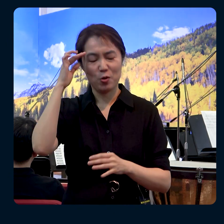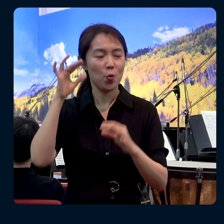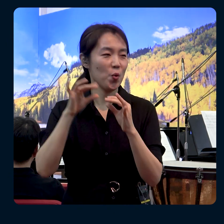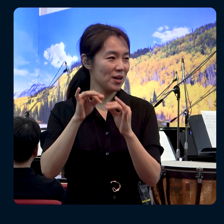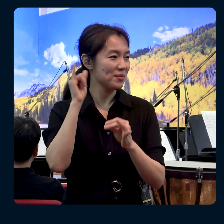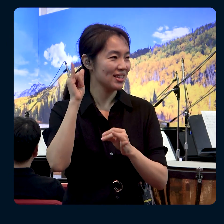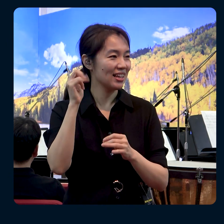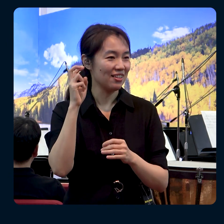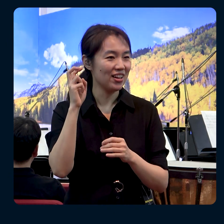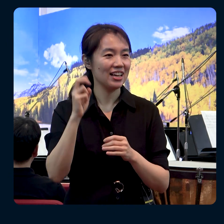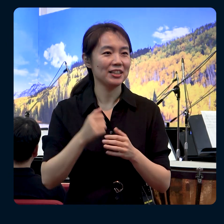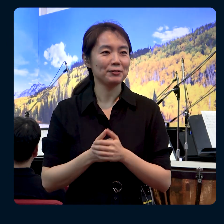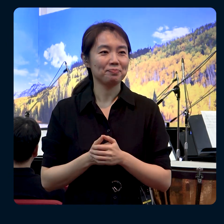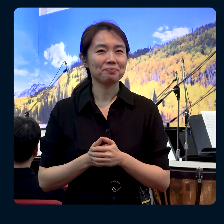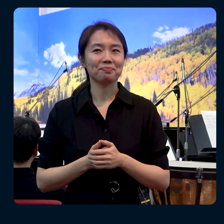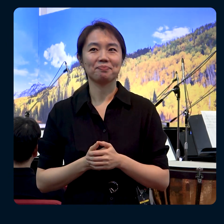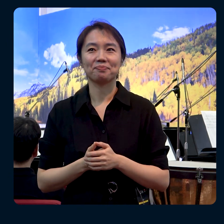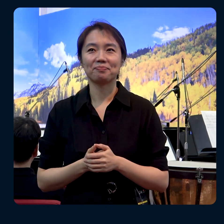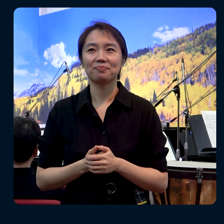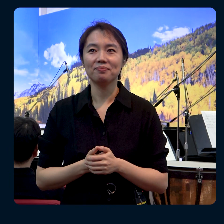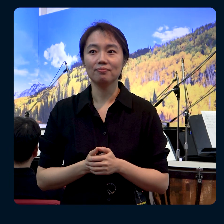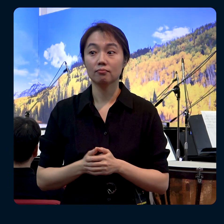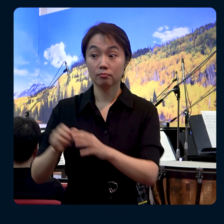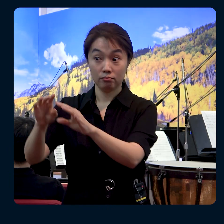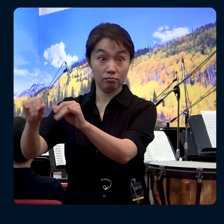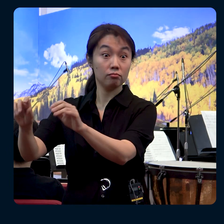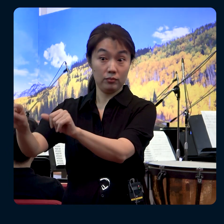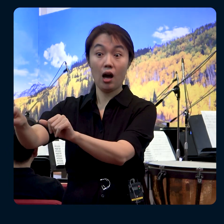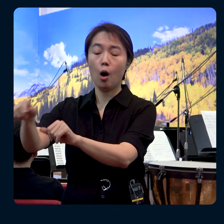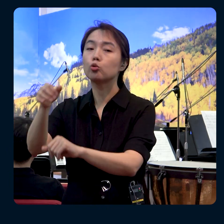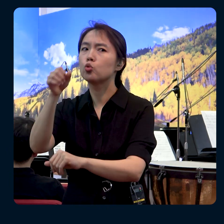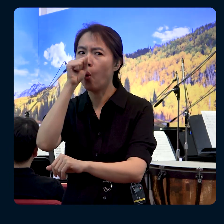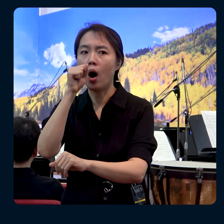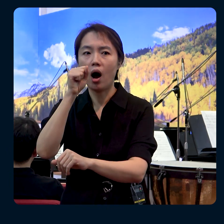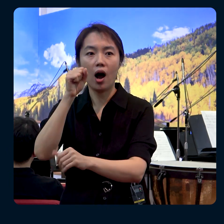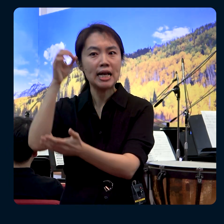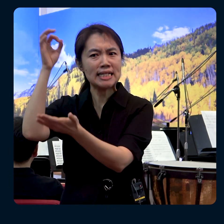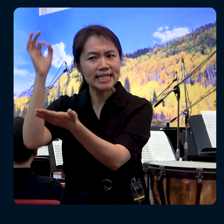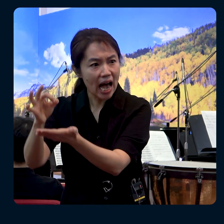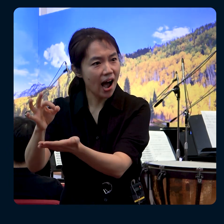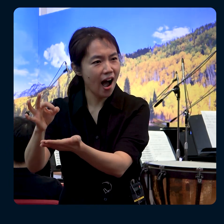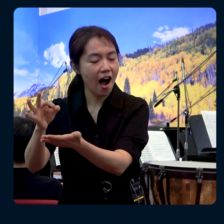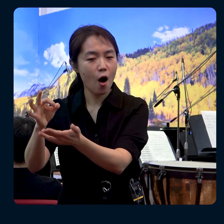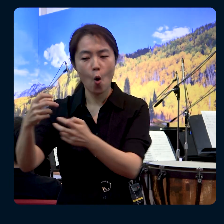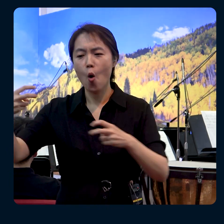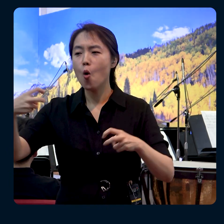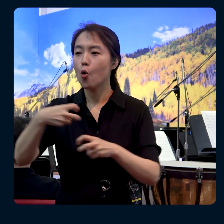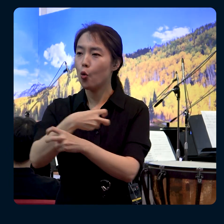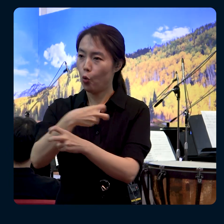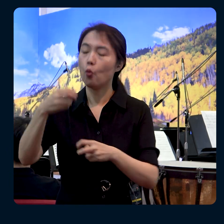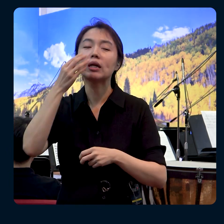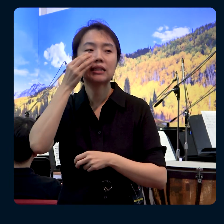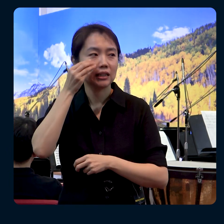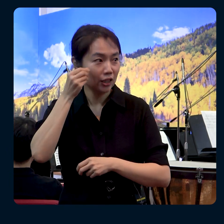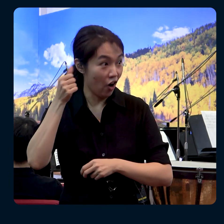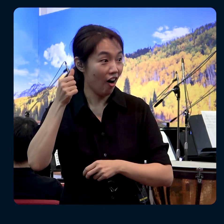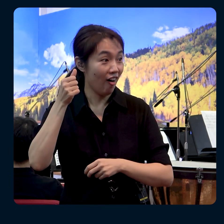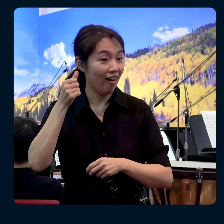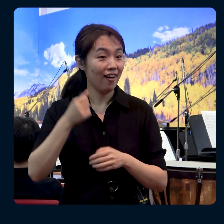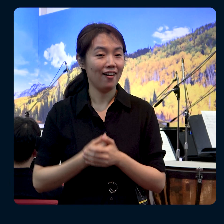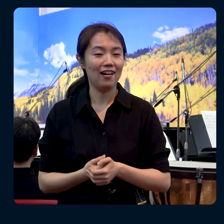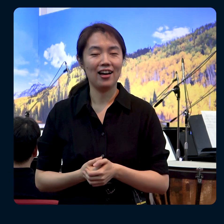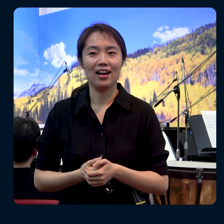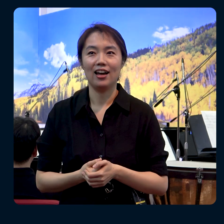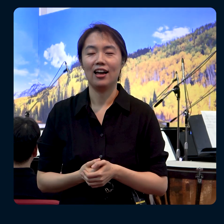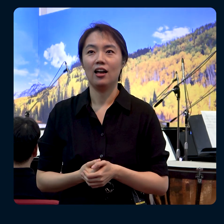자, 그 땅은요 굉장히 좋은 땅이었어요. 값도 싸지만 뭐 여러 가지 교통이나 이런 것도 다